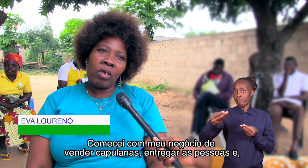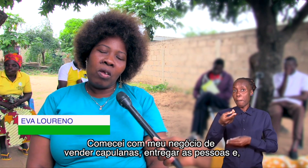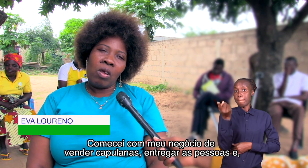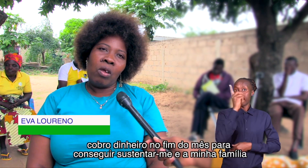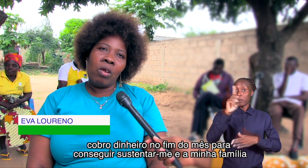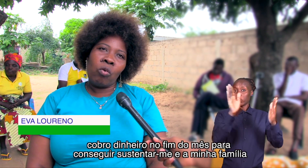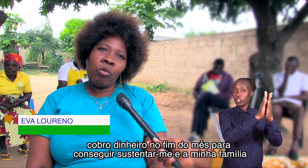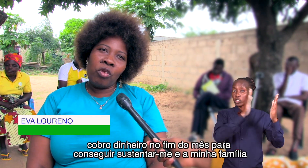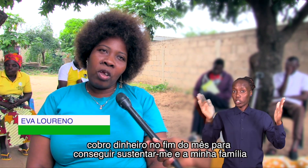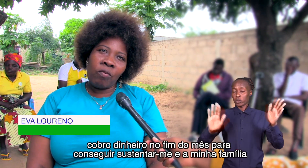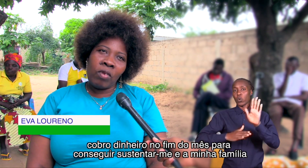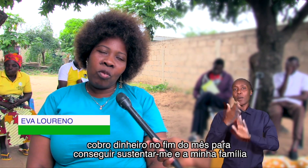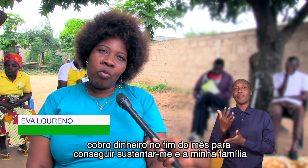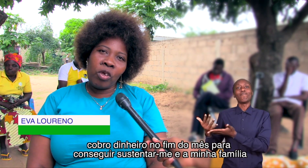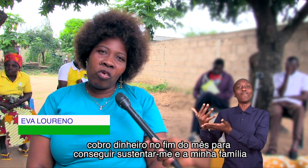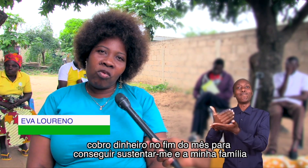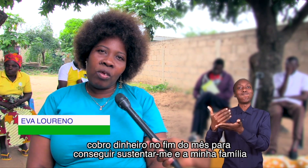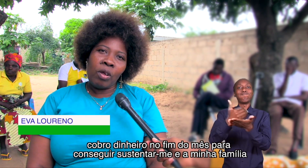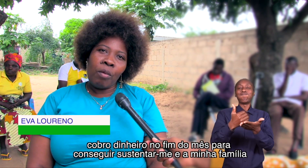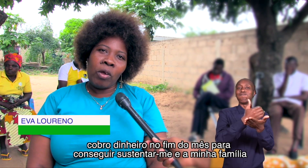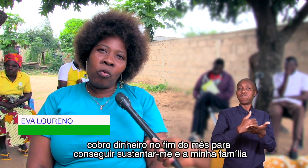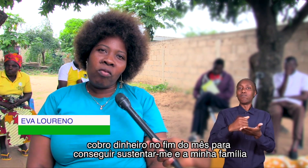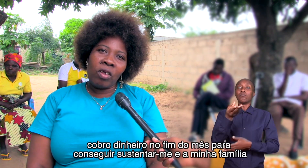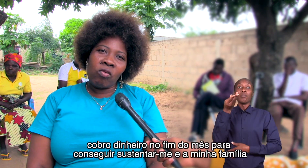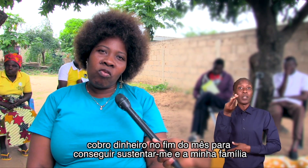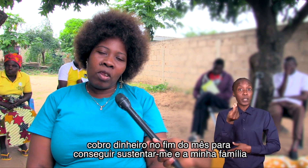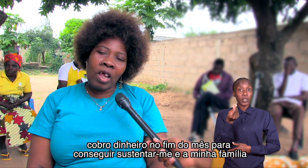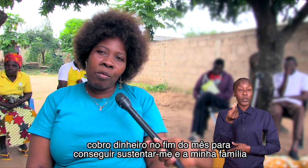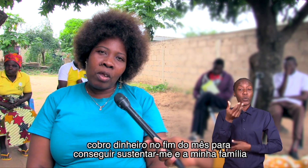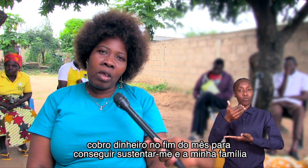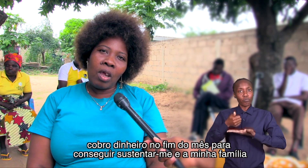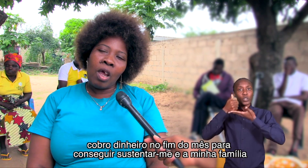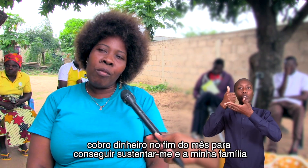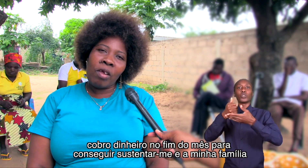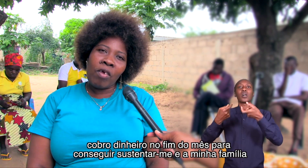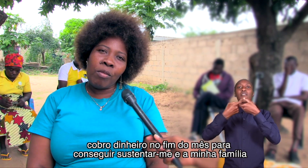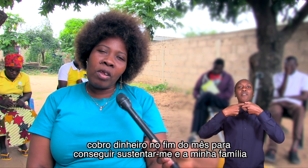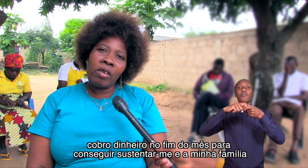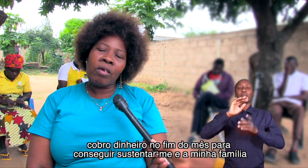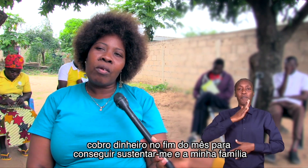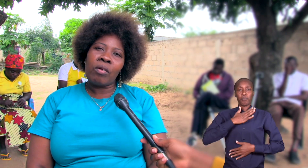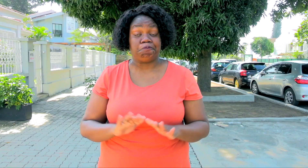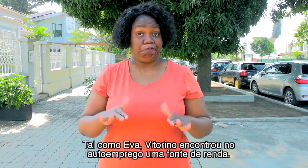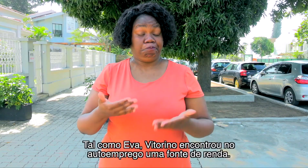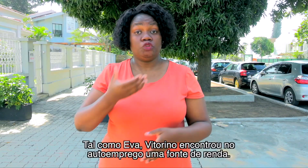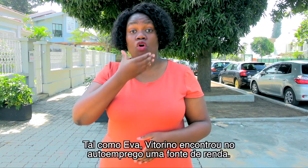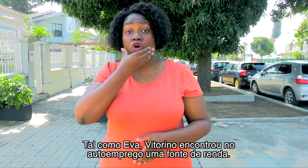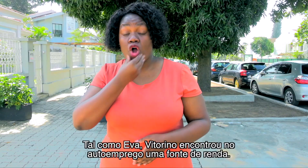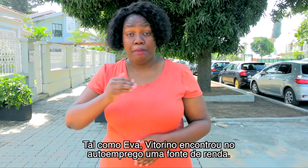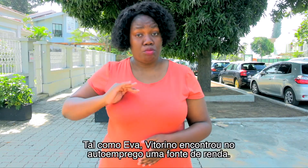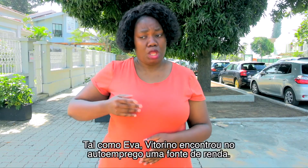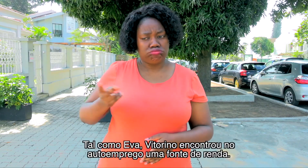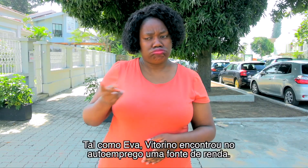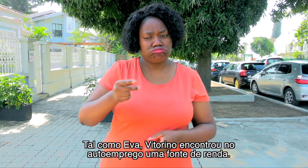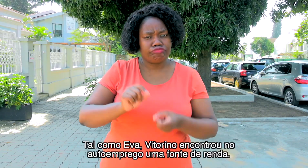pessoas. Eu cobro dinheiro no final do mês para eu conseguir sustentar-me e a minha família.